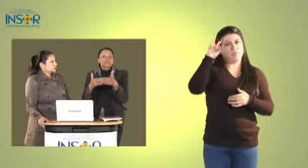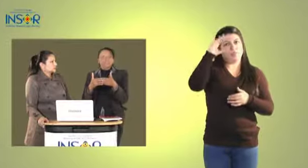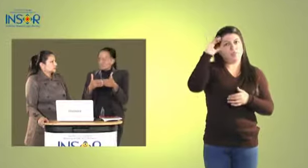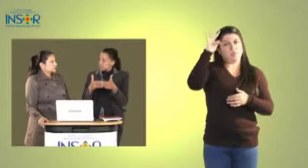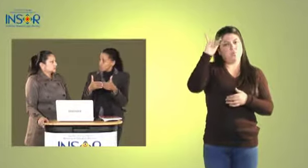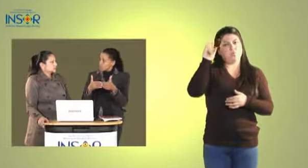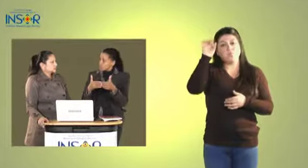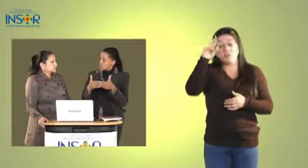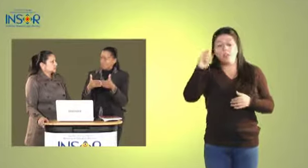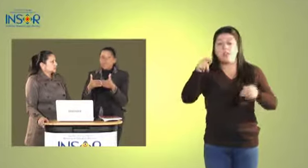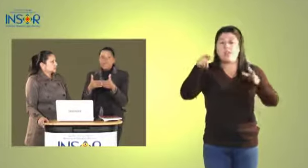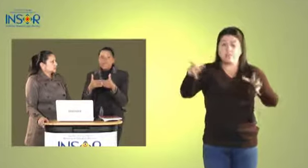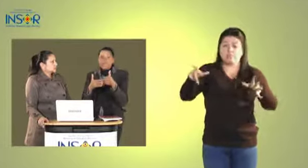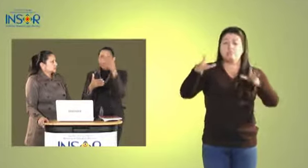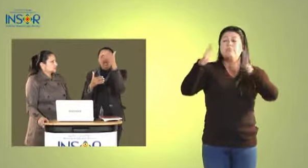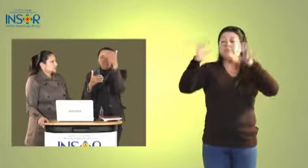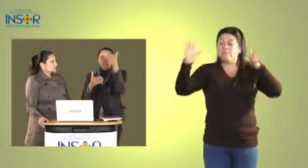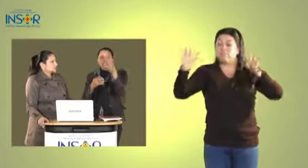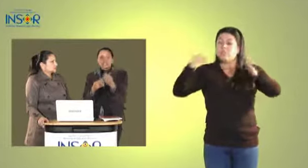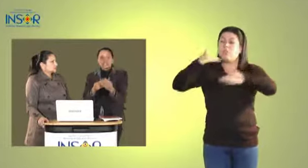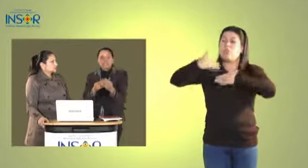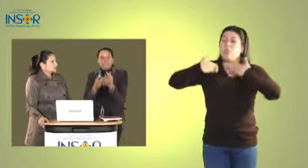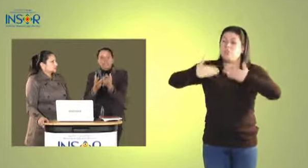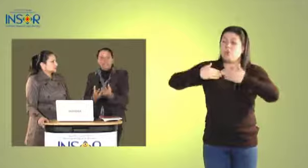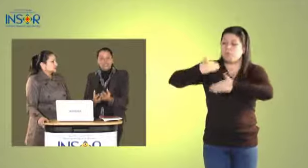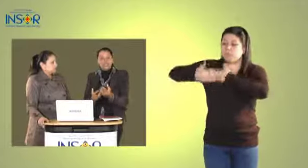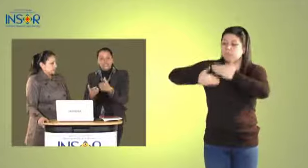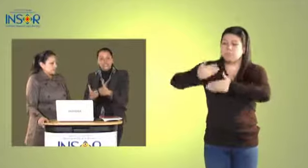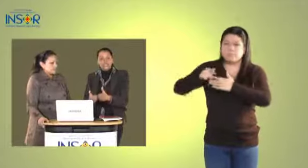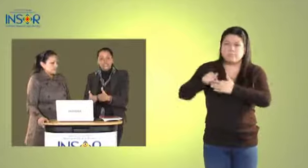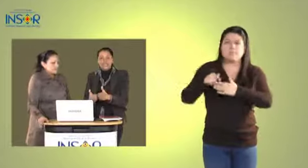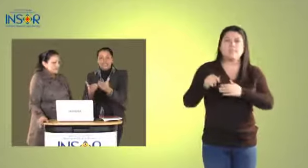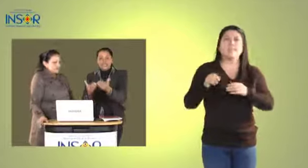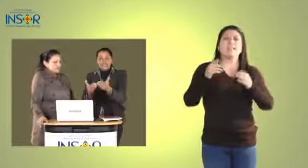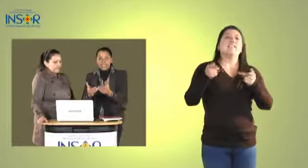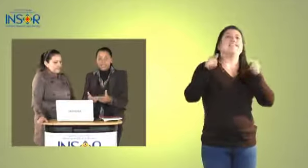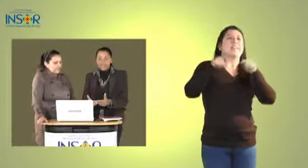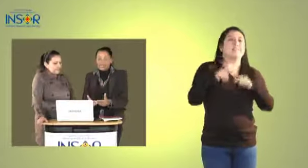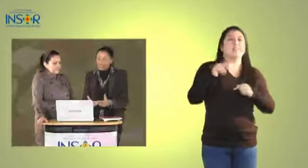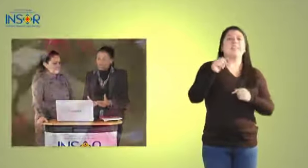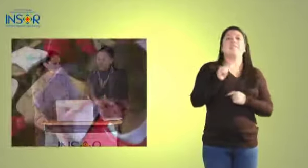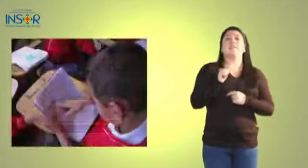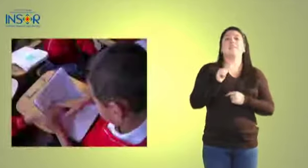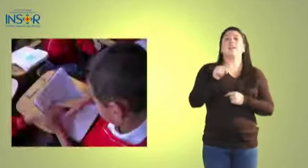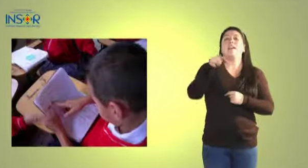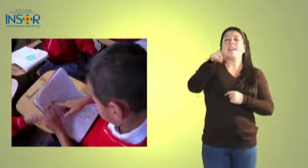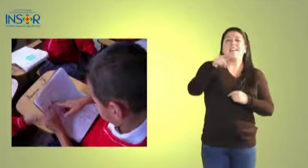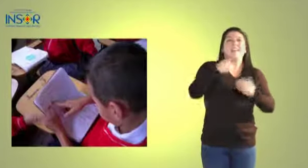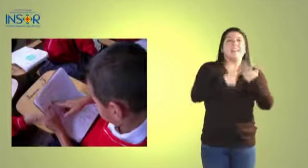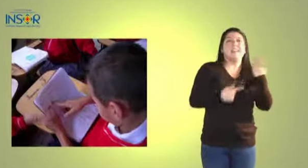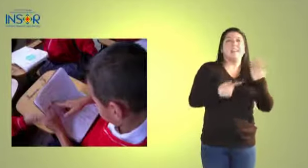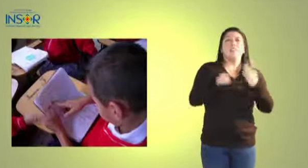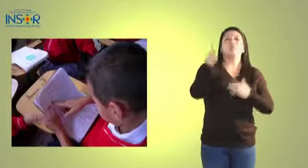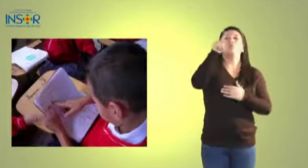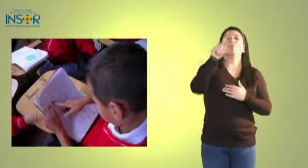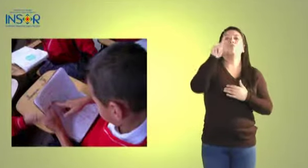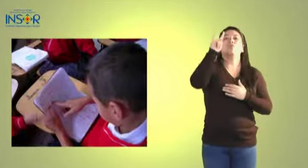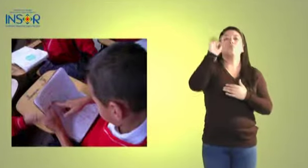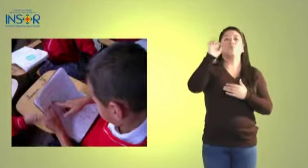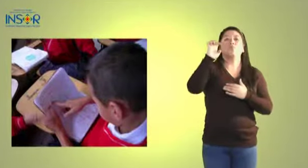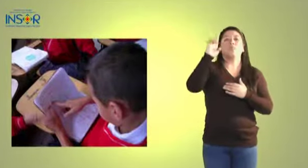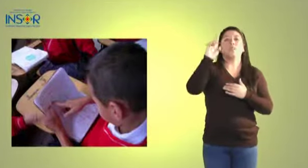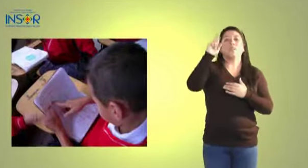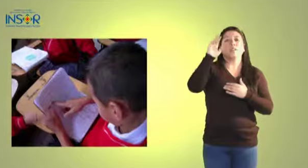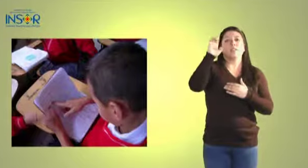tiene párrafos, obviamente que cada párrafo está conectado con el siguiente, una idea central, y luego vamos desglosando,